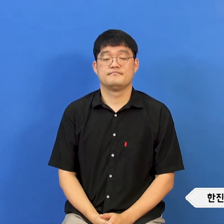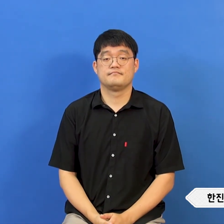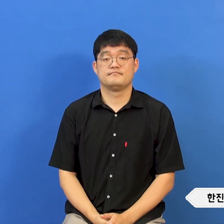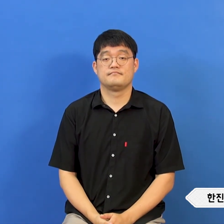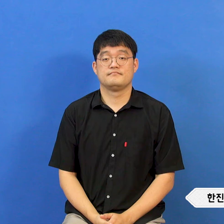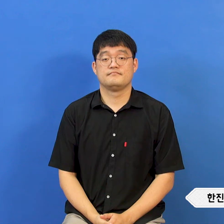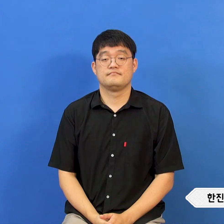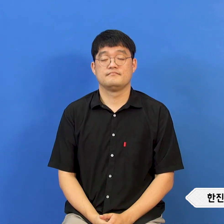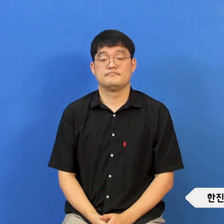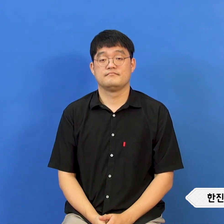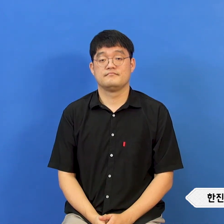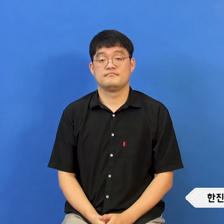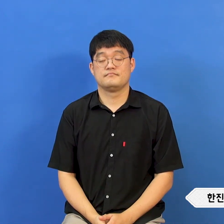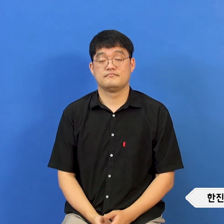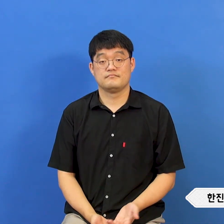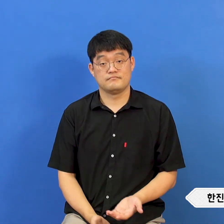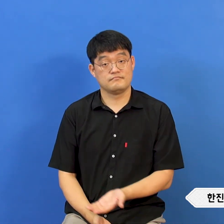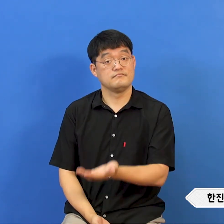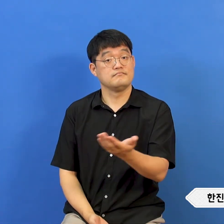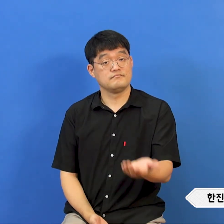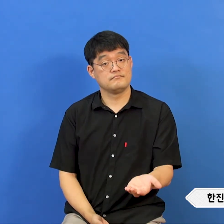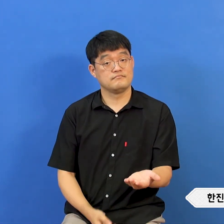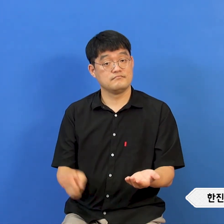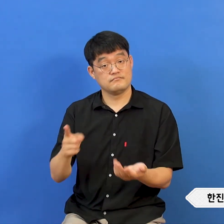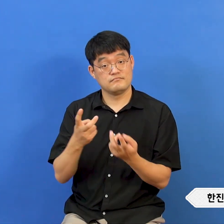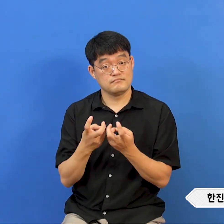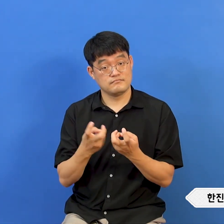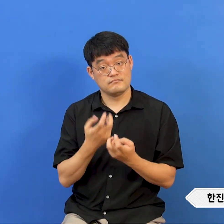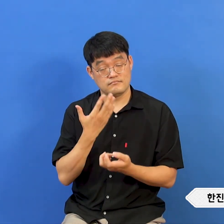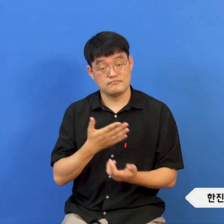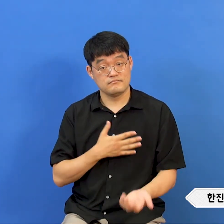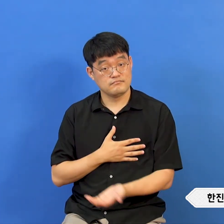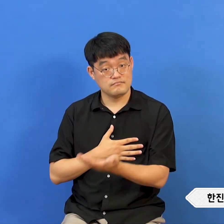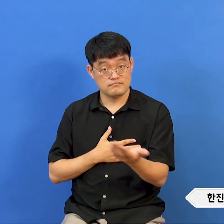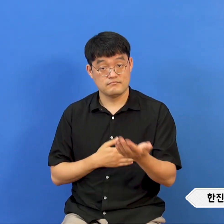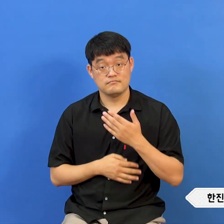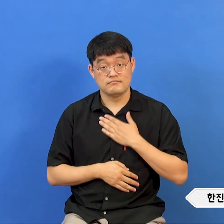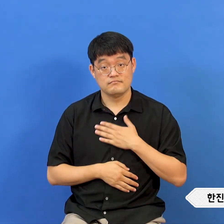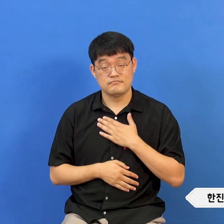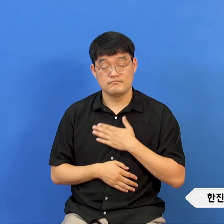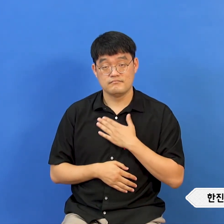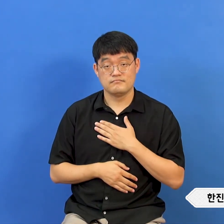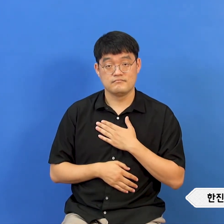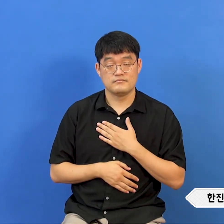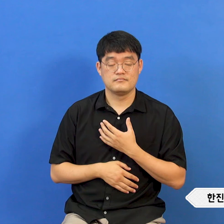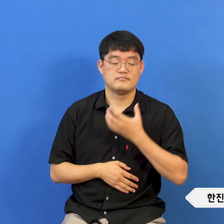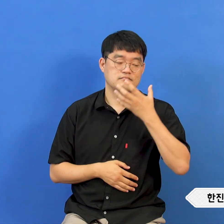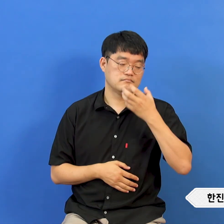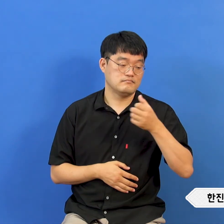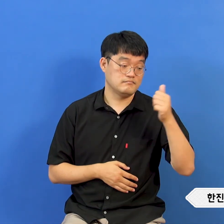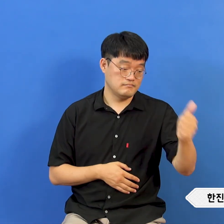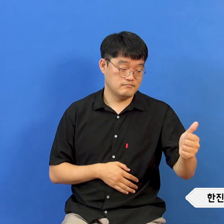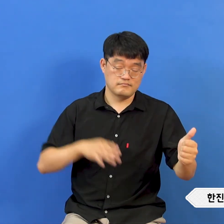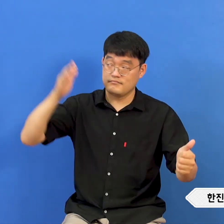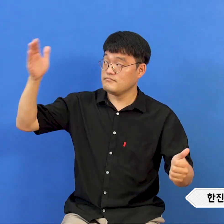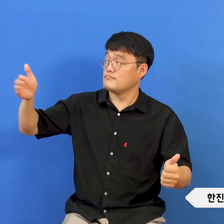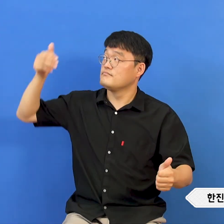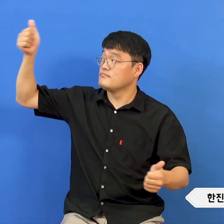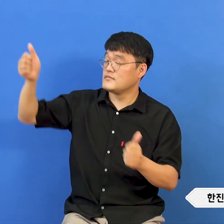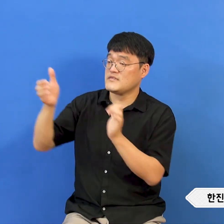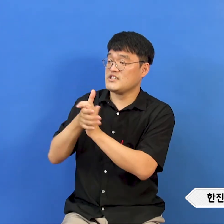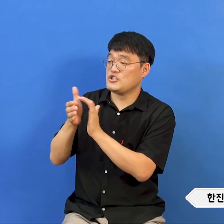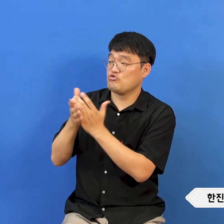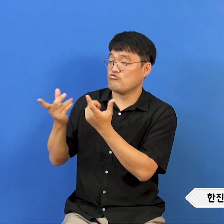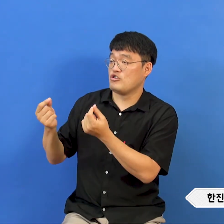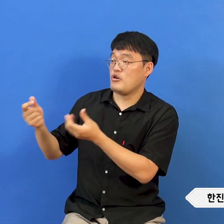어떻게 그렇게 될 수가 있었느냐? 여러분 이제 아시죠? 아브라함이 하나님을 친구처럼 모시고 깊이